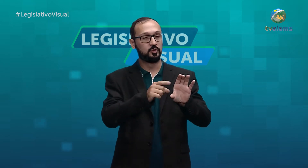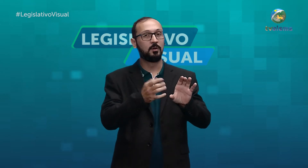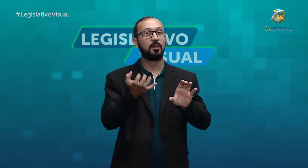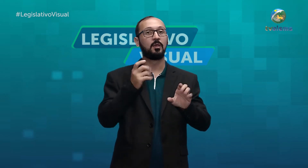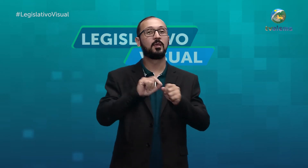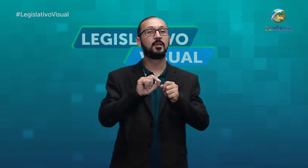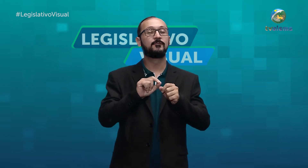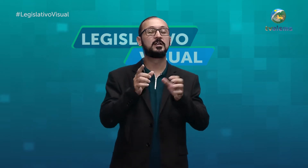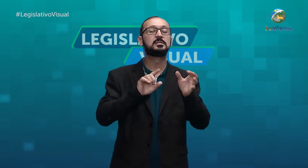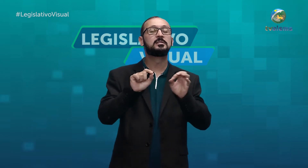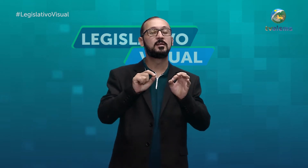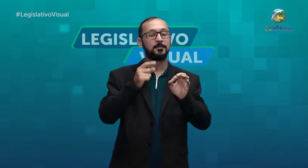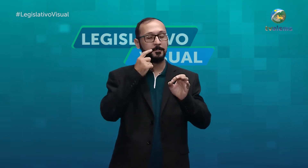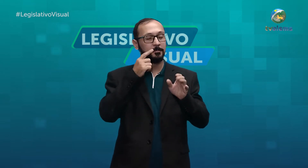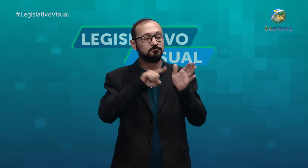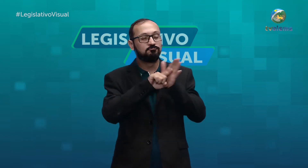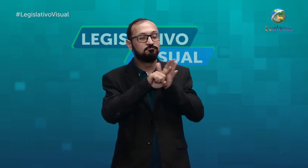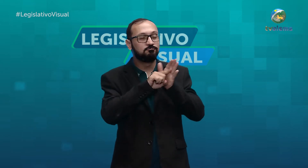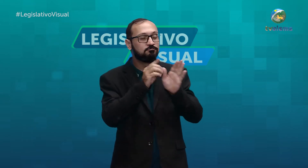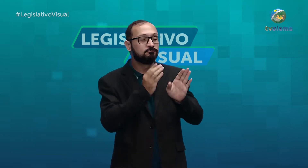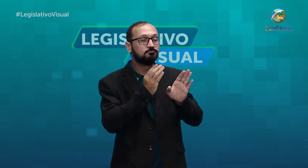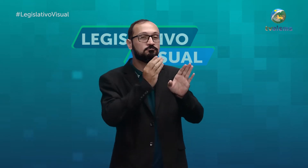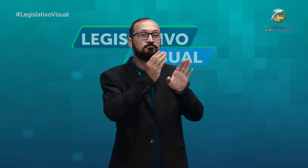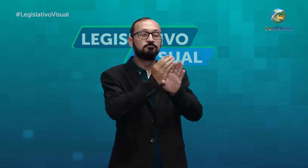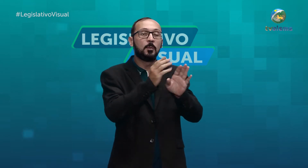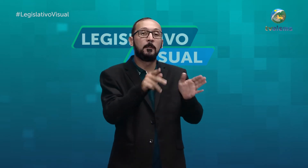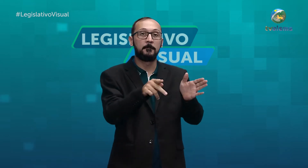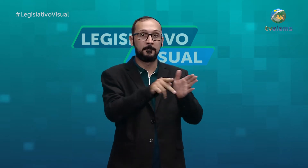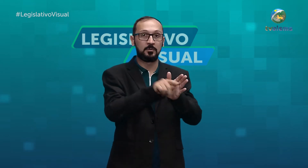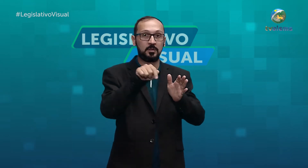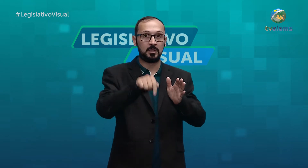elétrica no estado pretende fazer uma perícia em